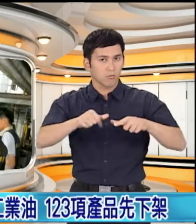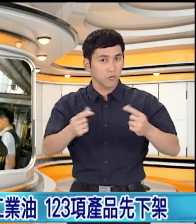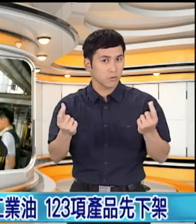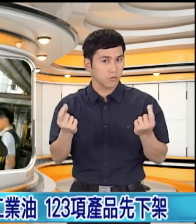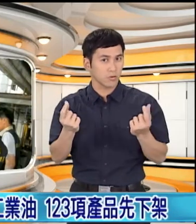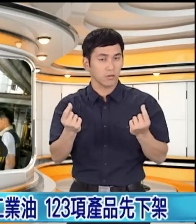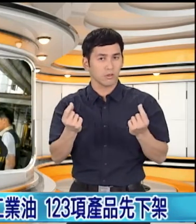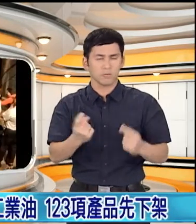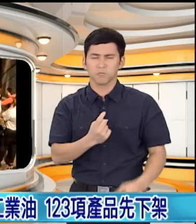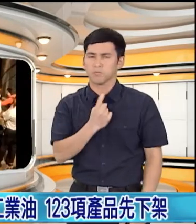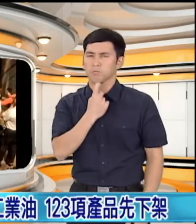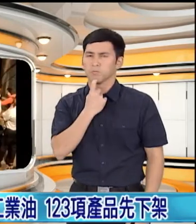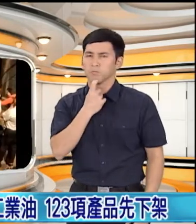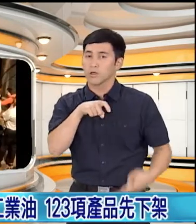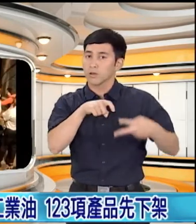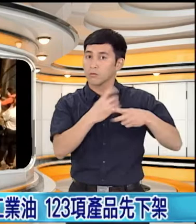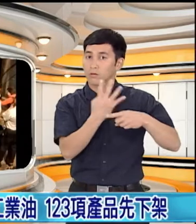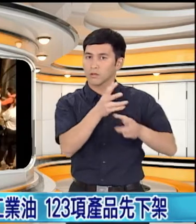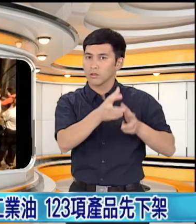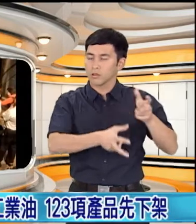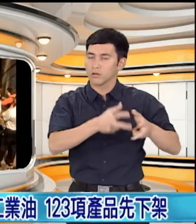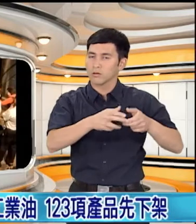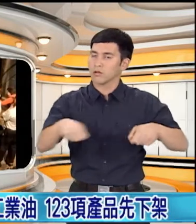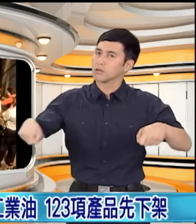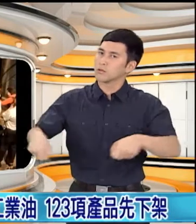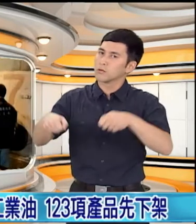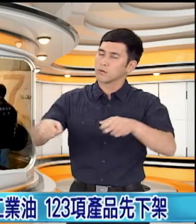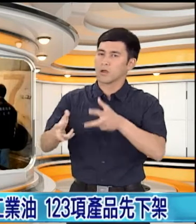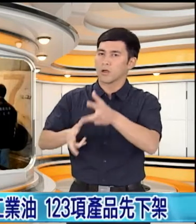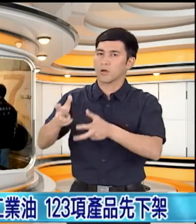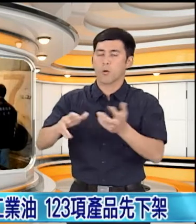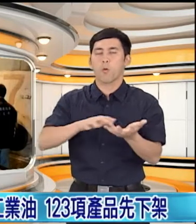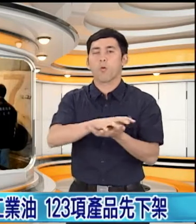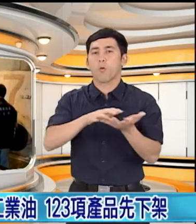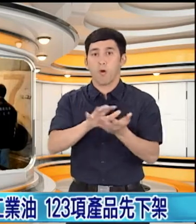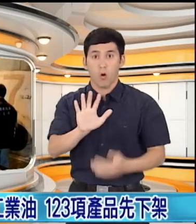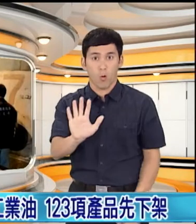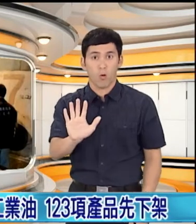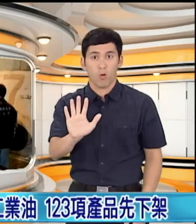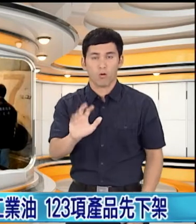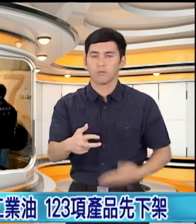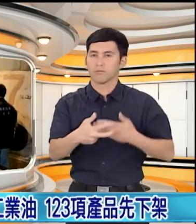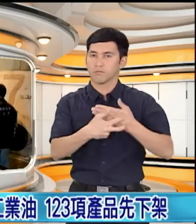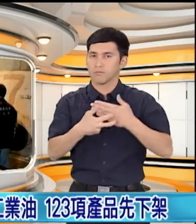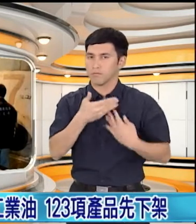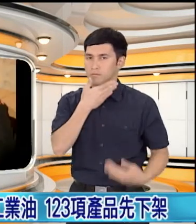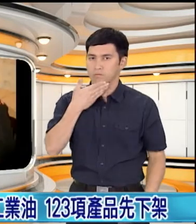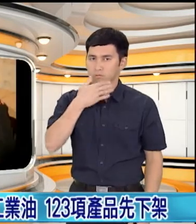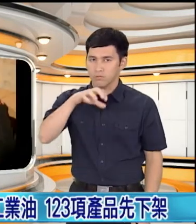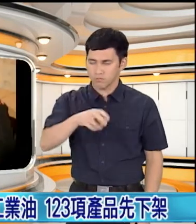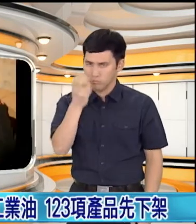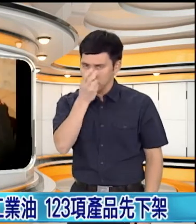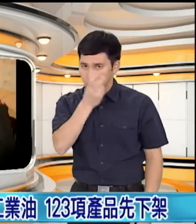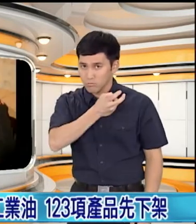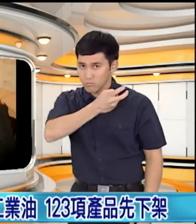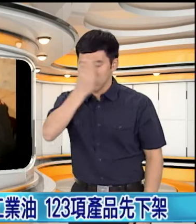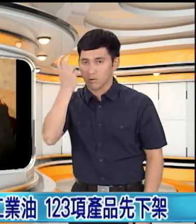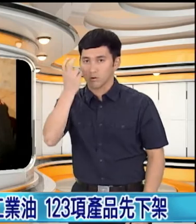工业油混充食用油。卫福部稽查之后发现，南桥化学工业公